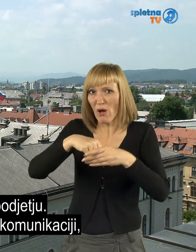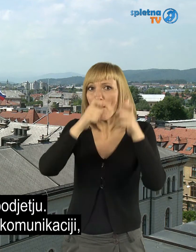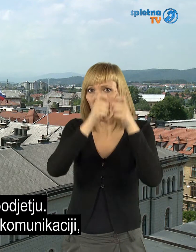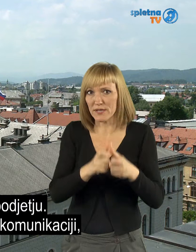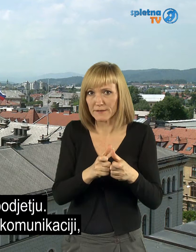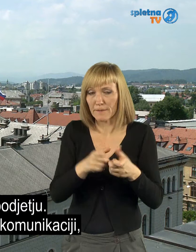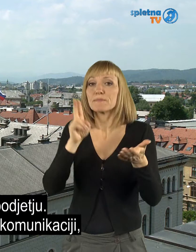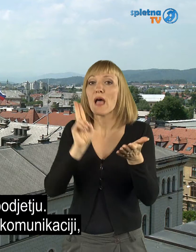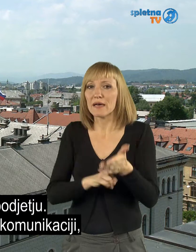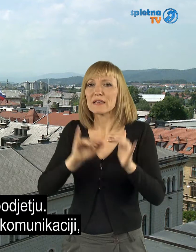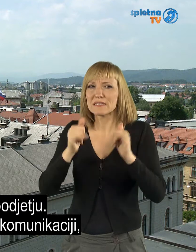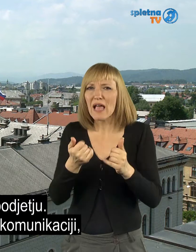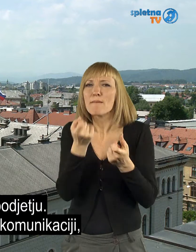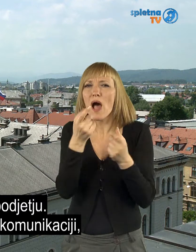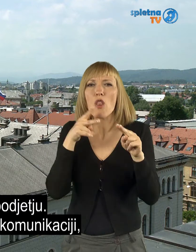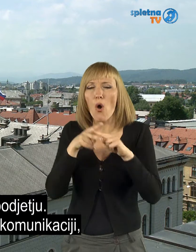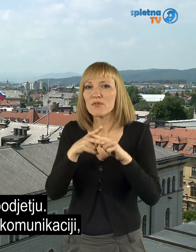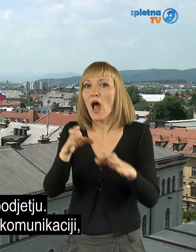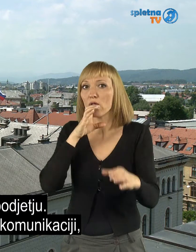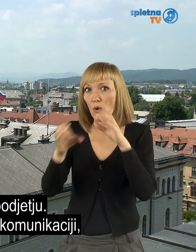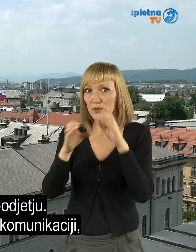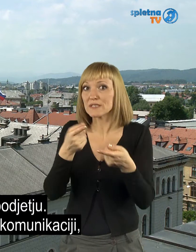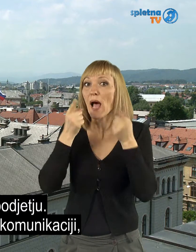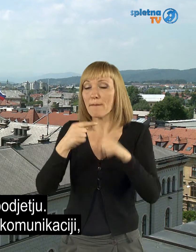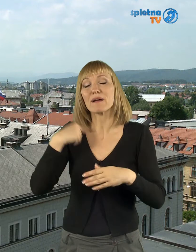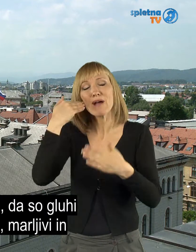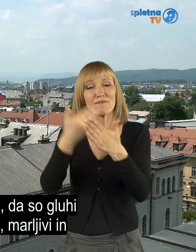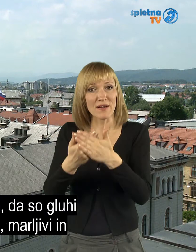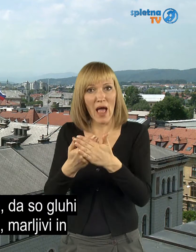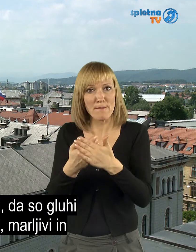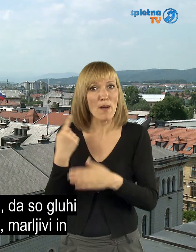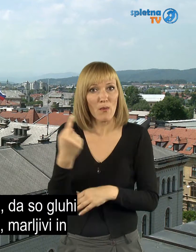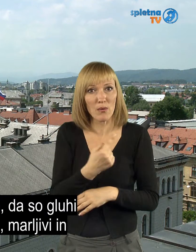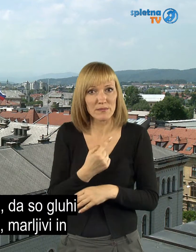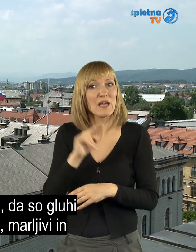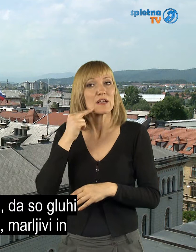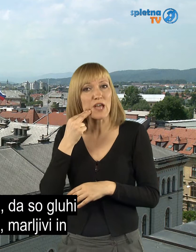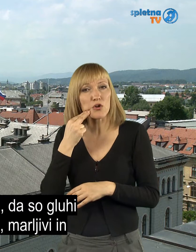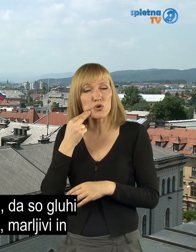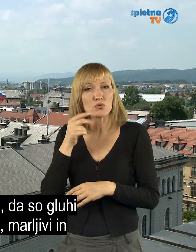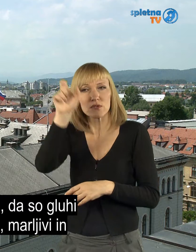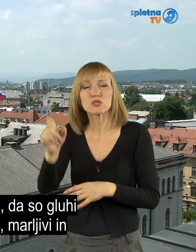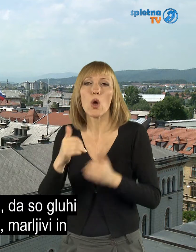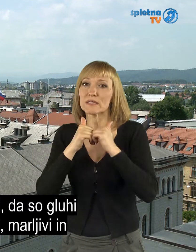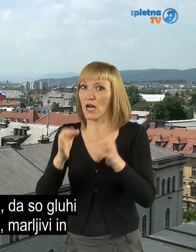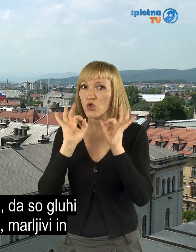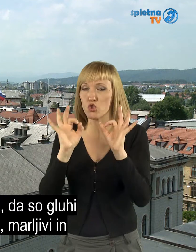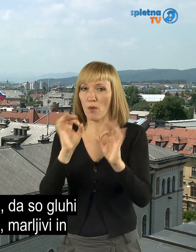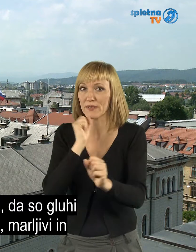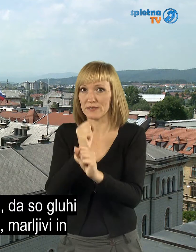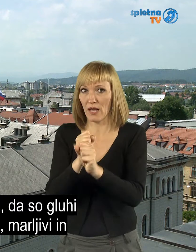podjetju. Res so manjše ovire pri komunikaciji, vendar prepričani smo, da so gluhi izredno